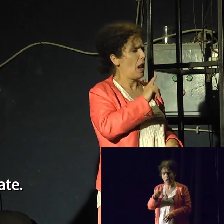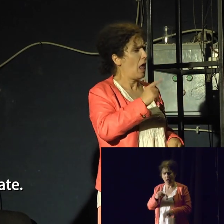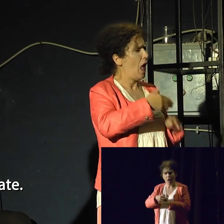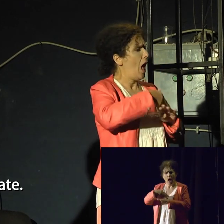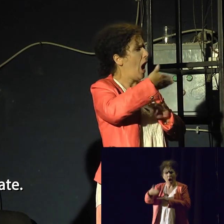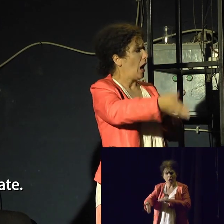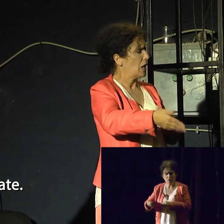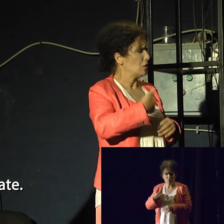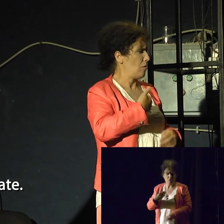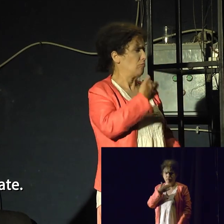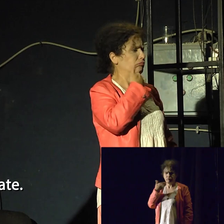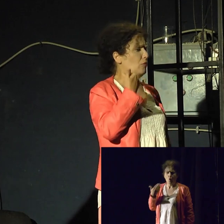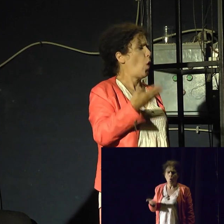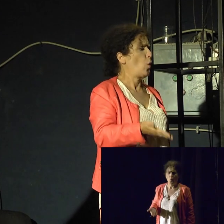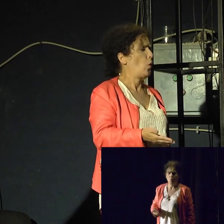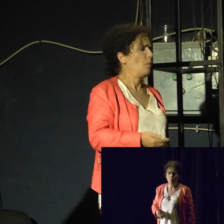Касниме многу.